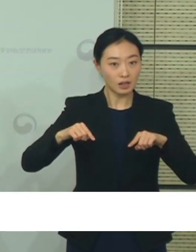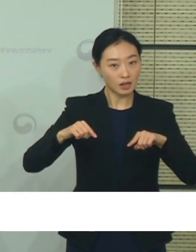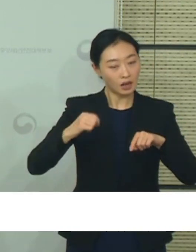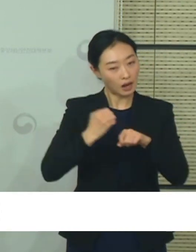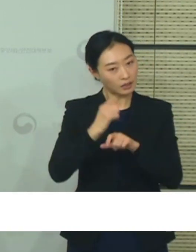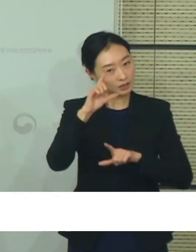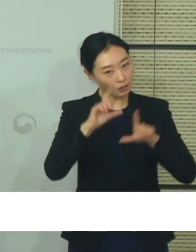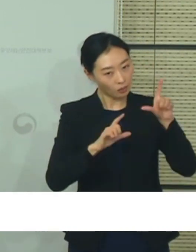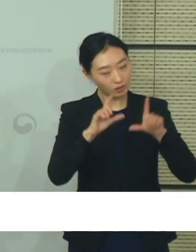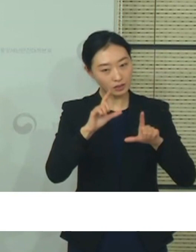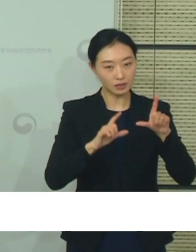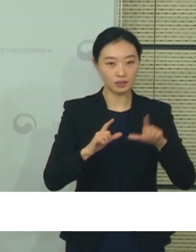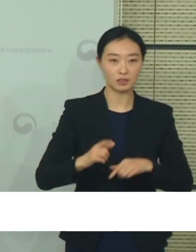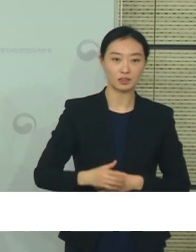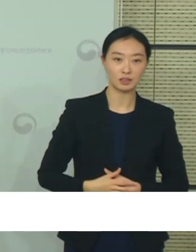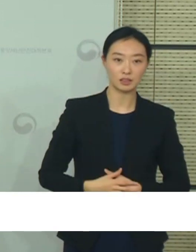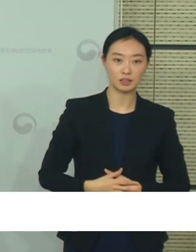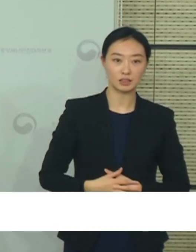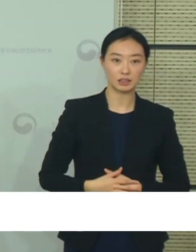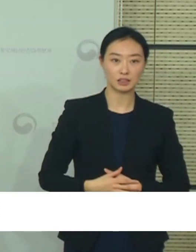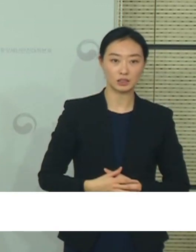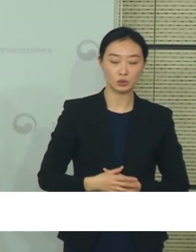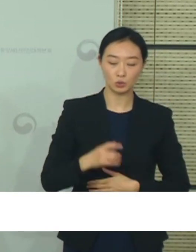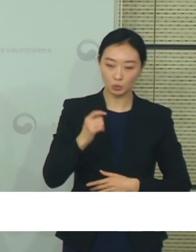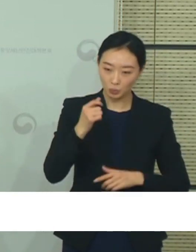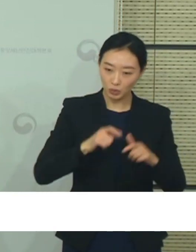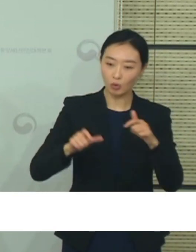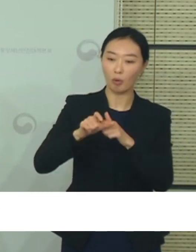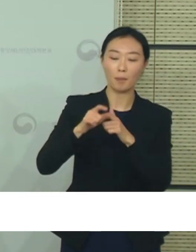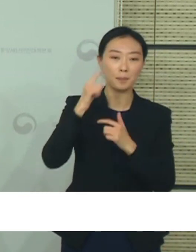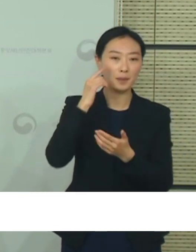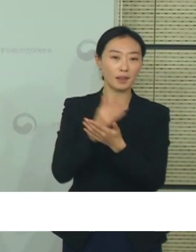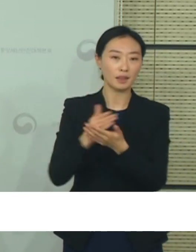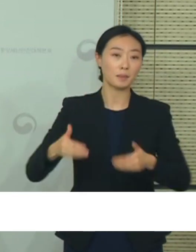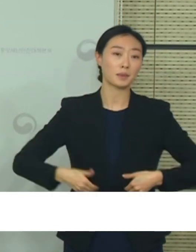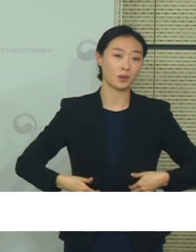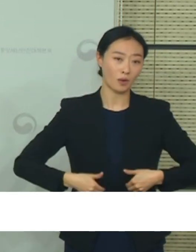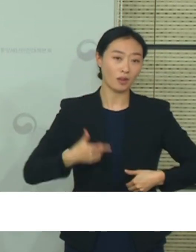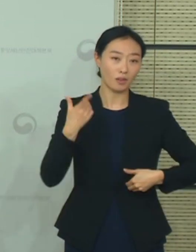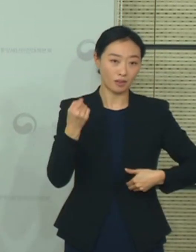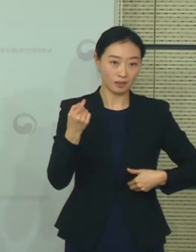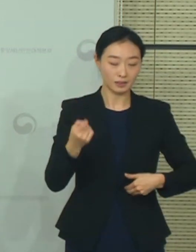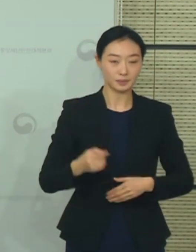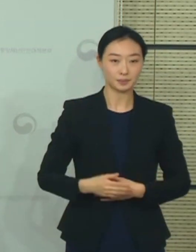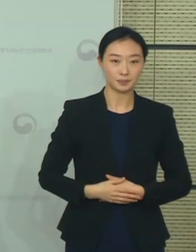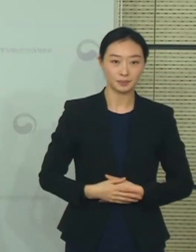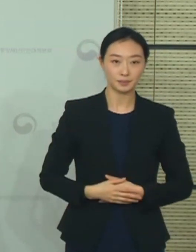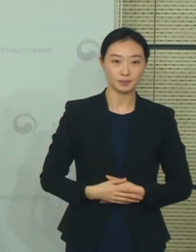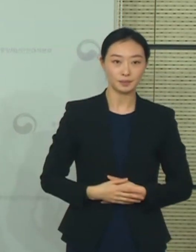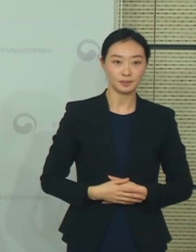대해서는 그 조금 더 판단이 필요한 이러한 상황이라고 보고 있습니다.